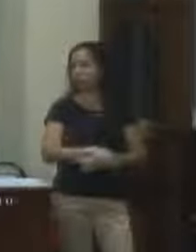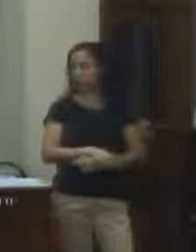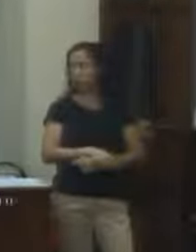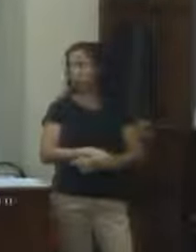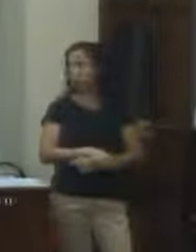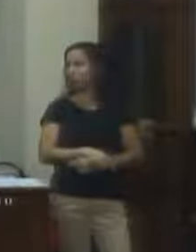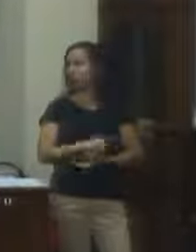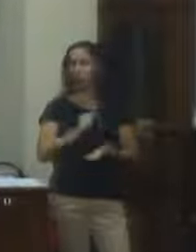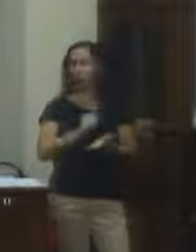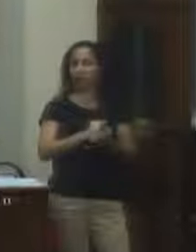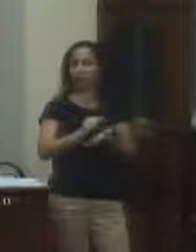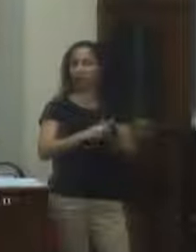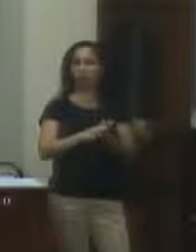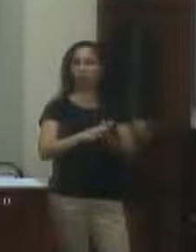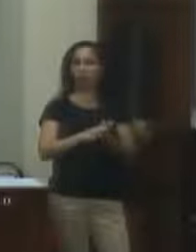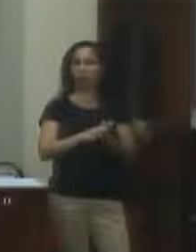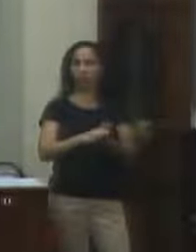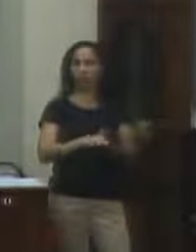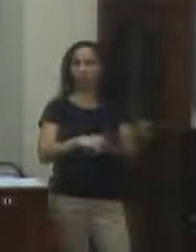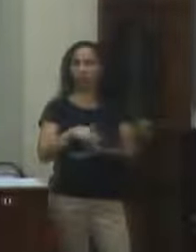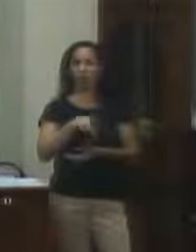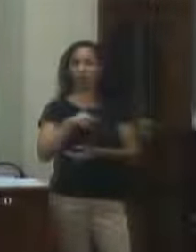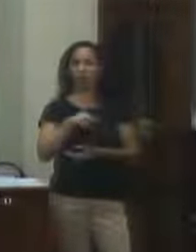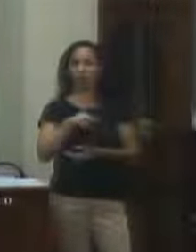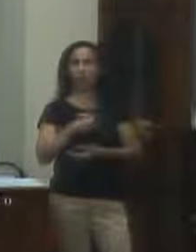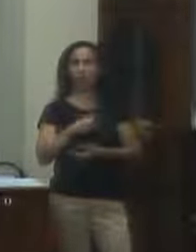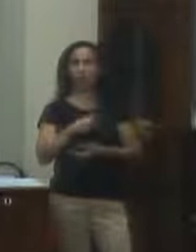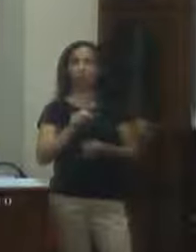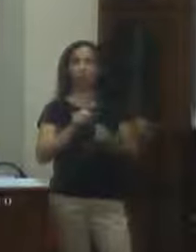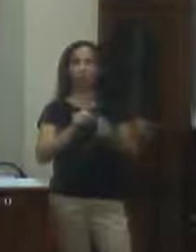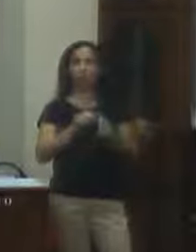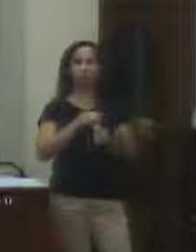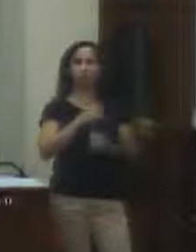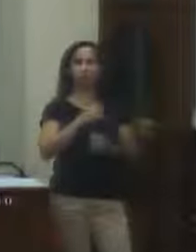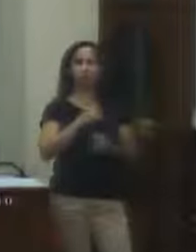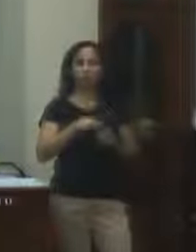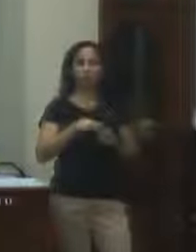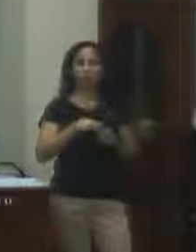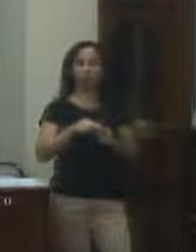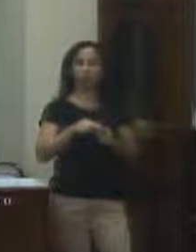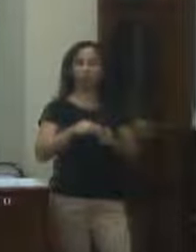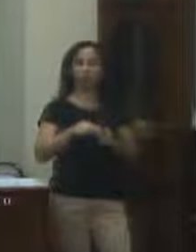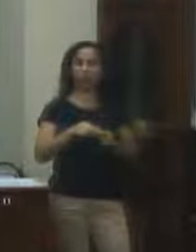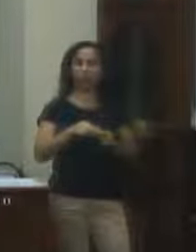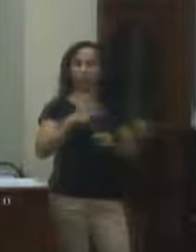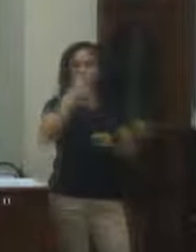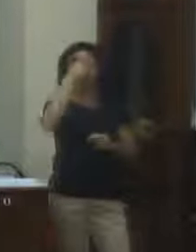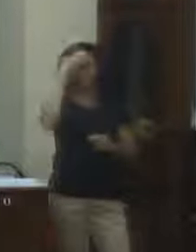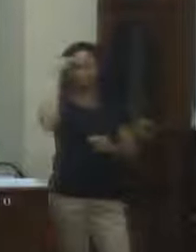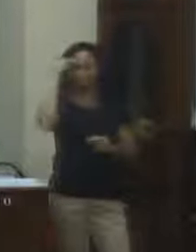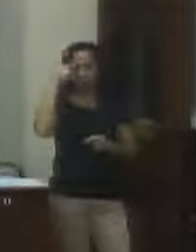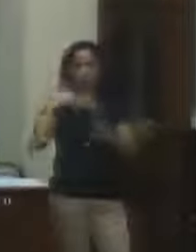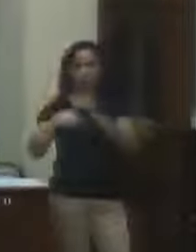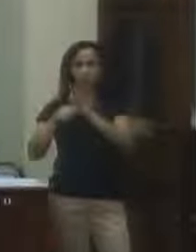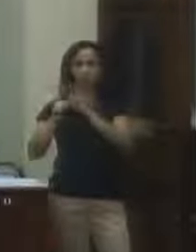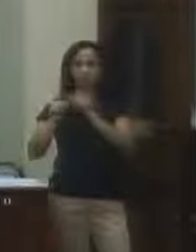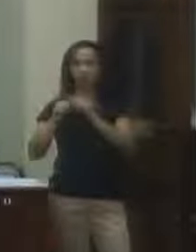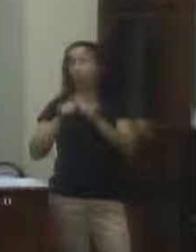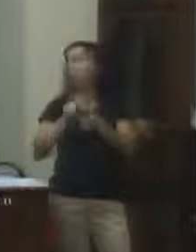a multa ela é feita em 10 UFIVAs e a pessoa reincidente